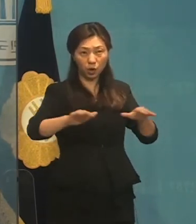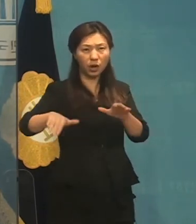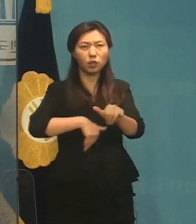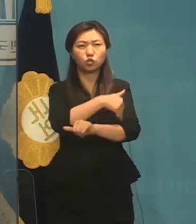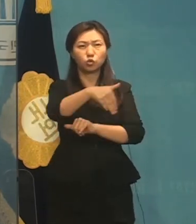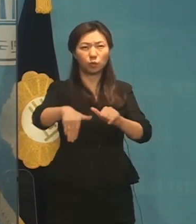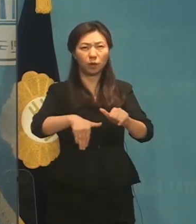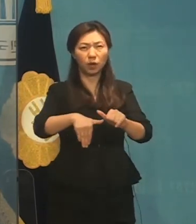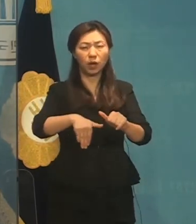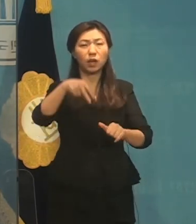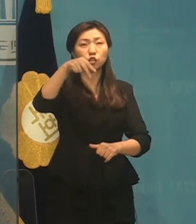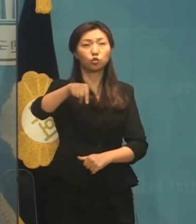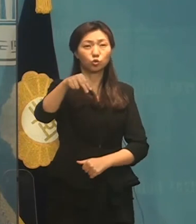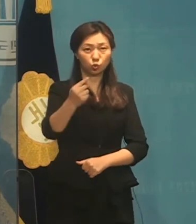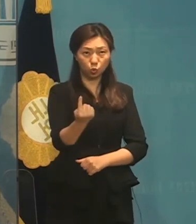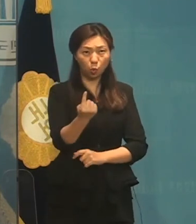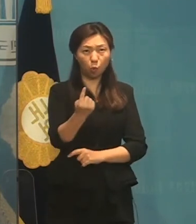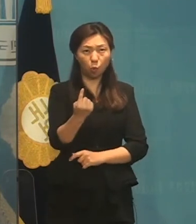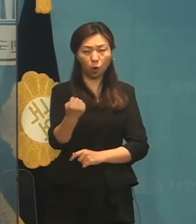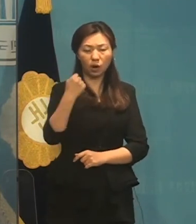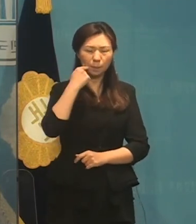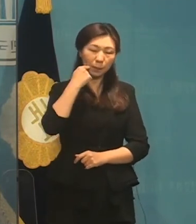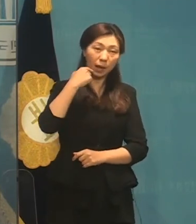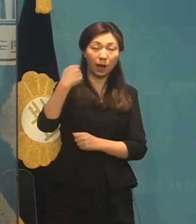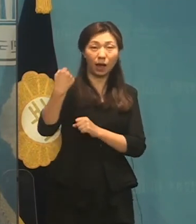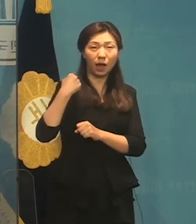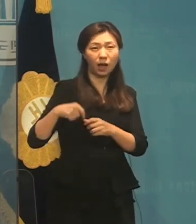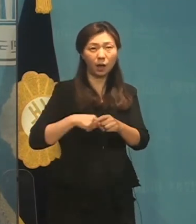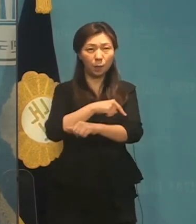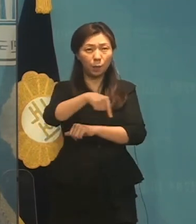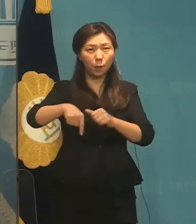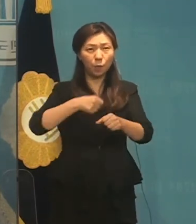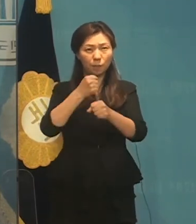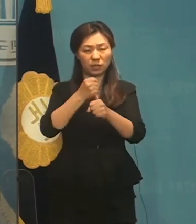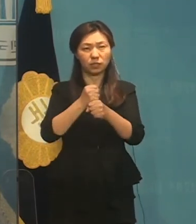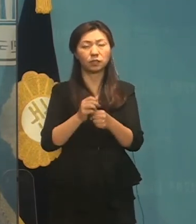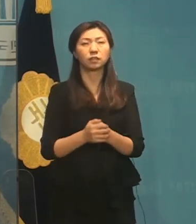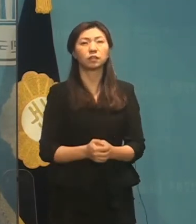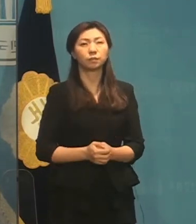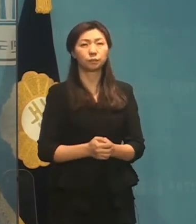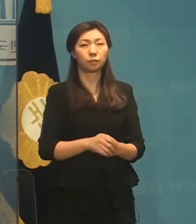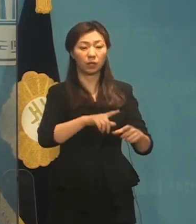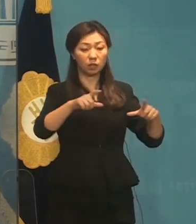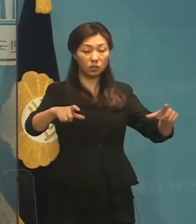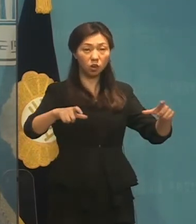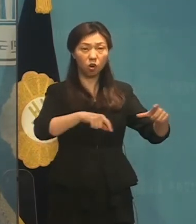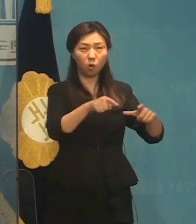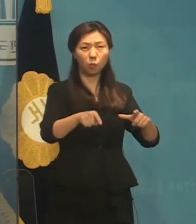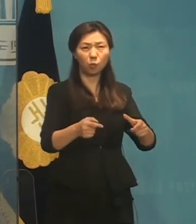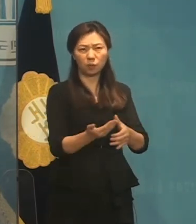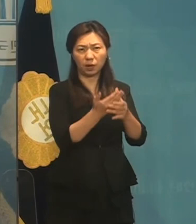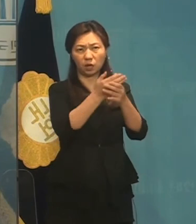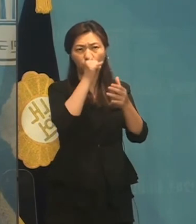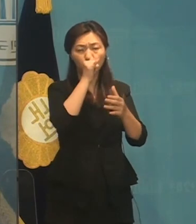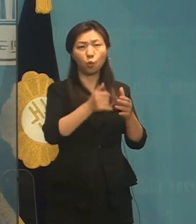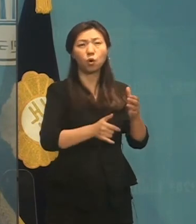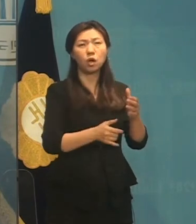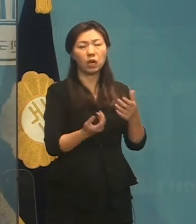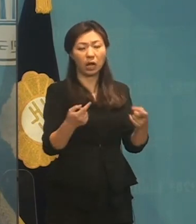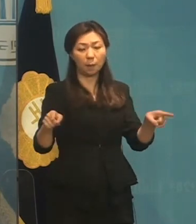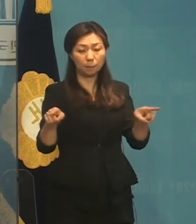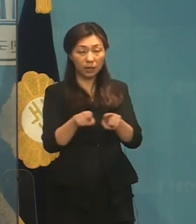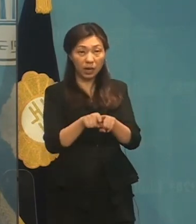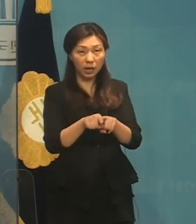경제벨트를 조성하겠습니다. 동해안 백화 수소산업 규제 자유 특구를 집중 육성하고 지역 수소산업으로 동강